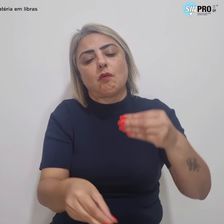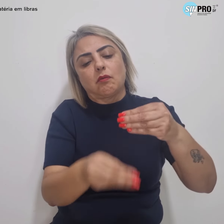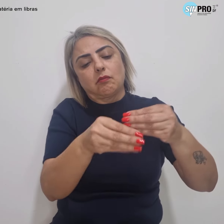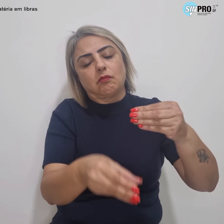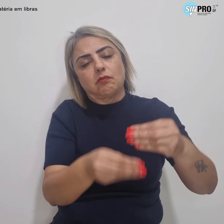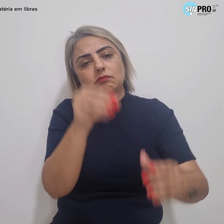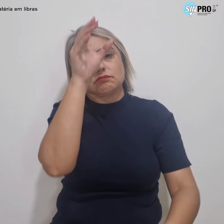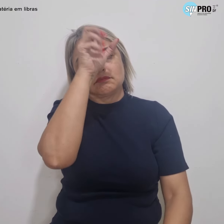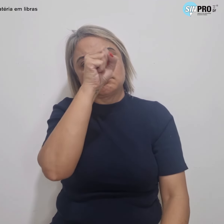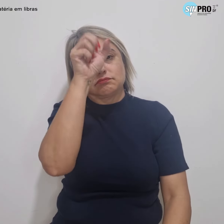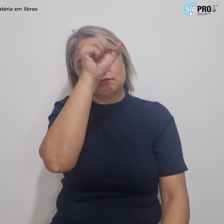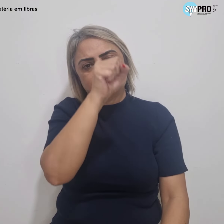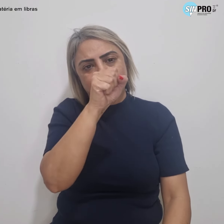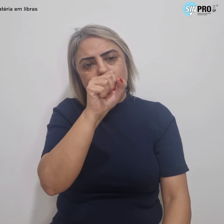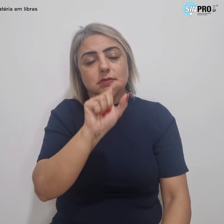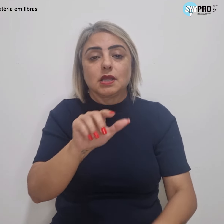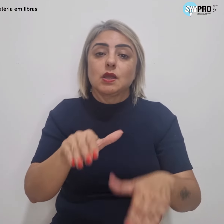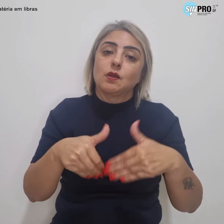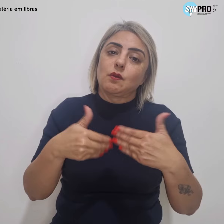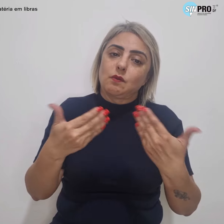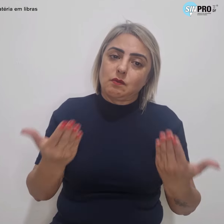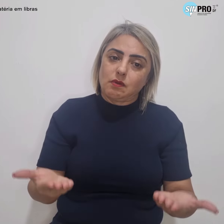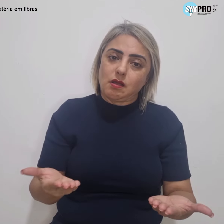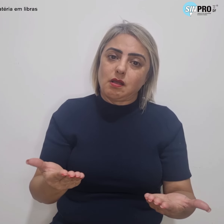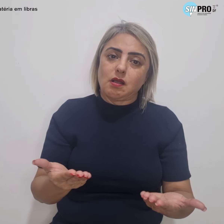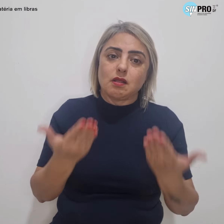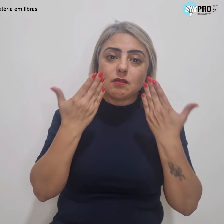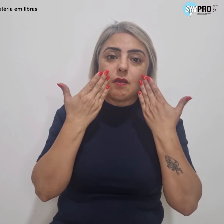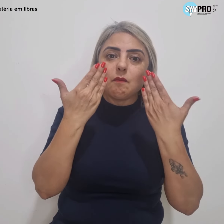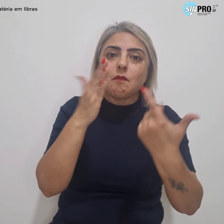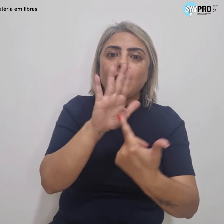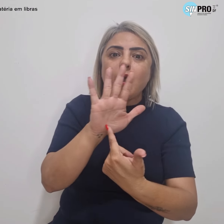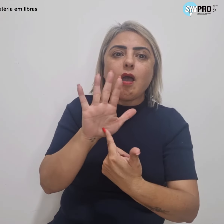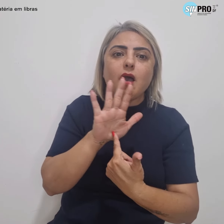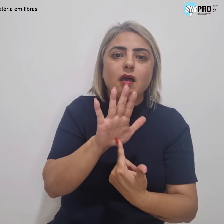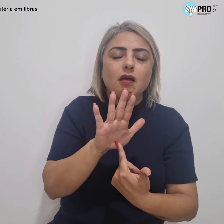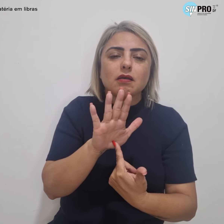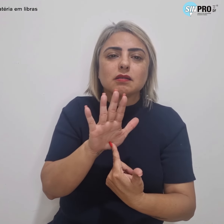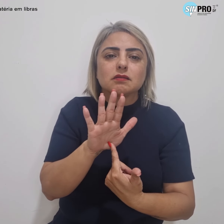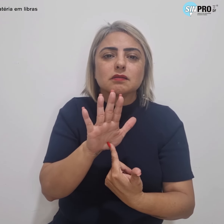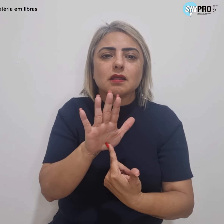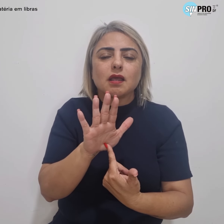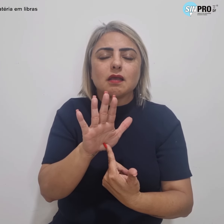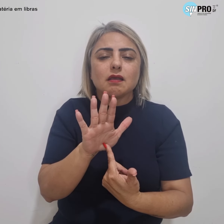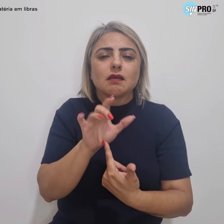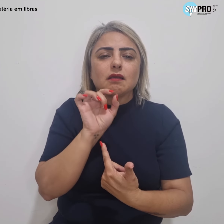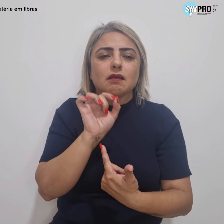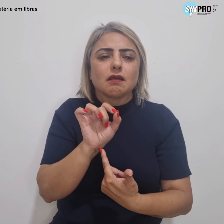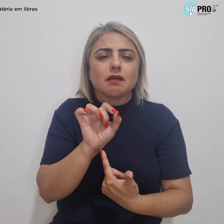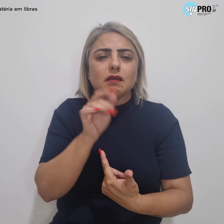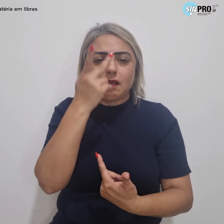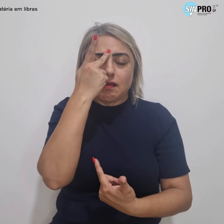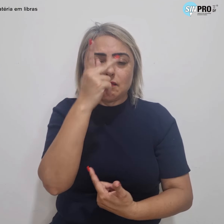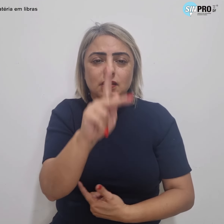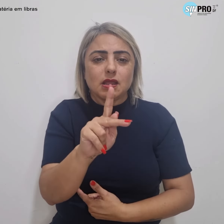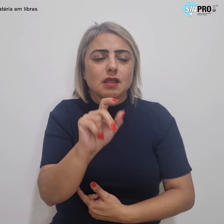aprendizagem. Quando evidencias a mostrar para que se